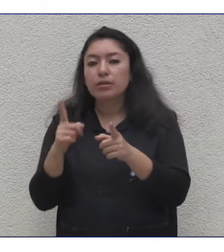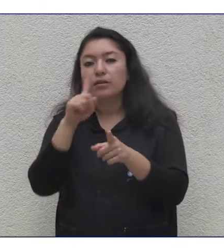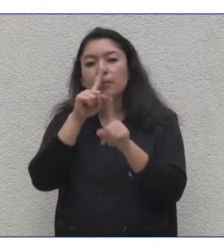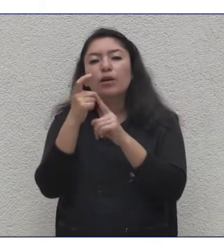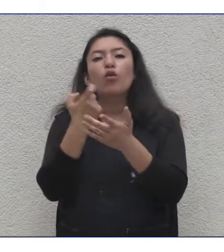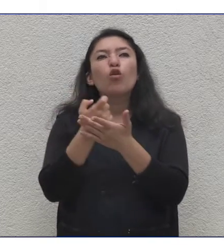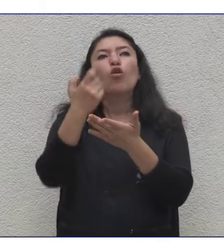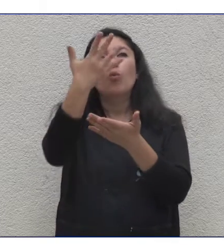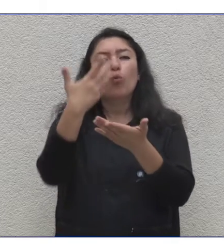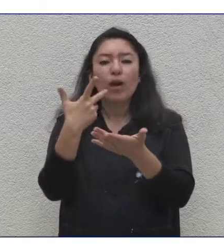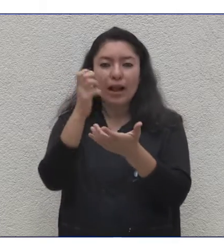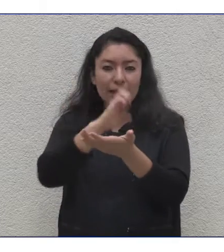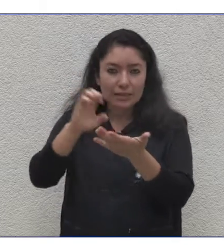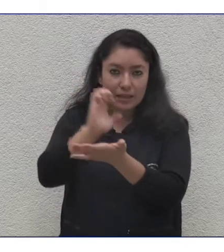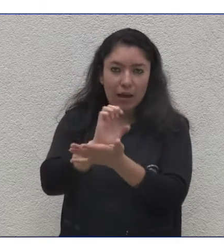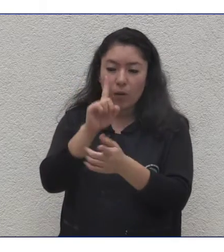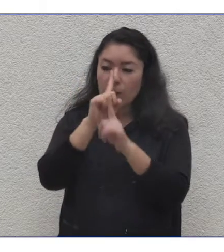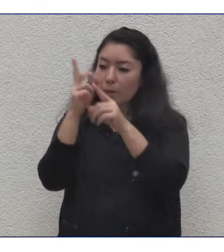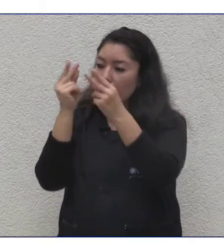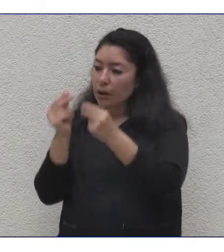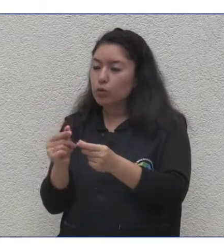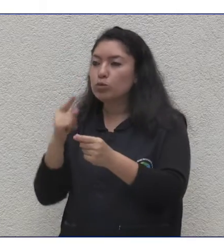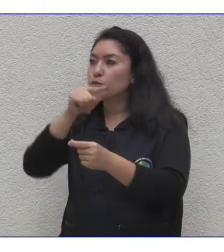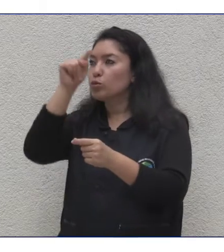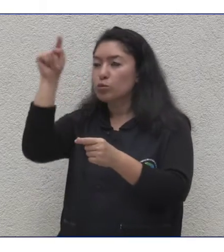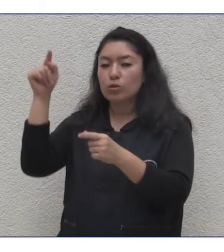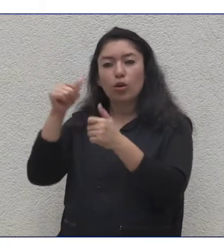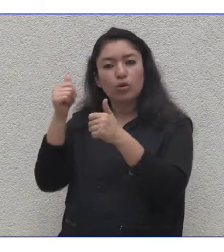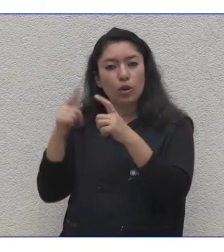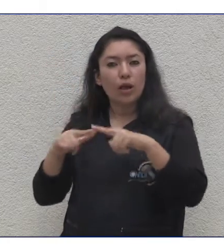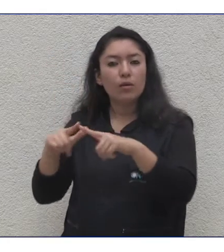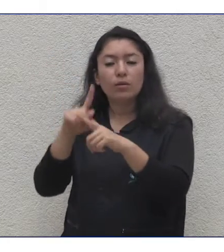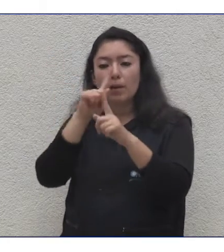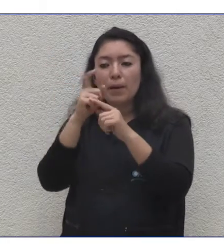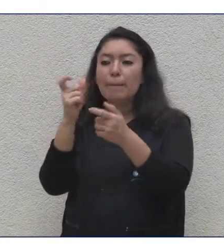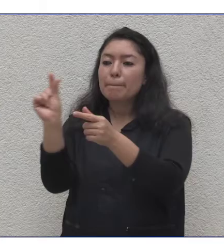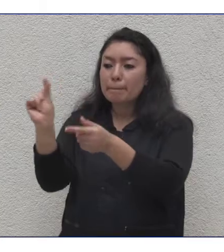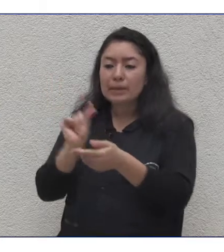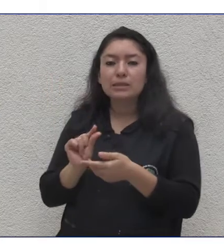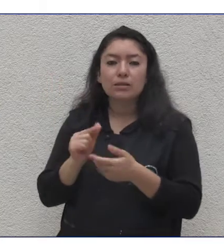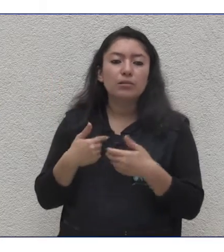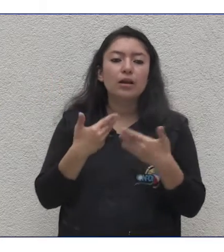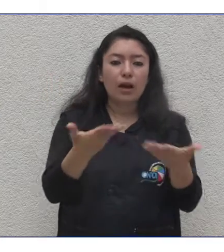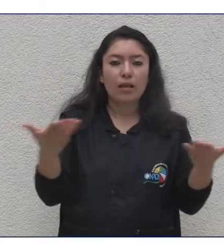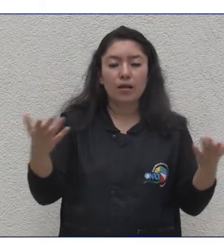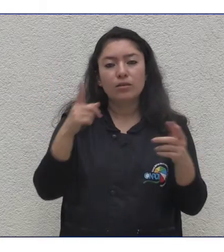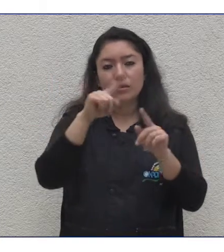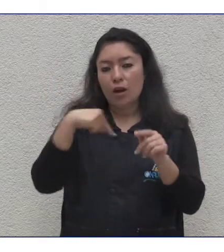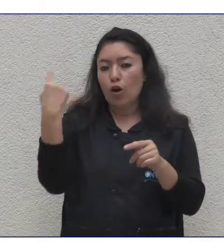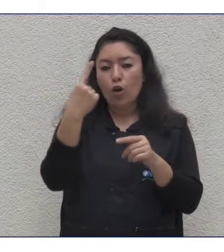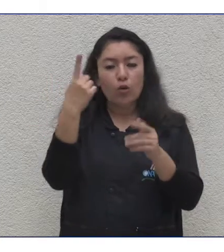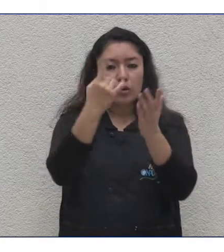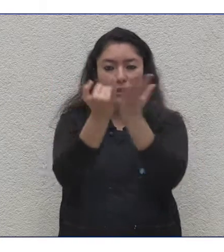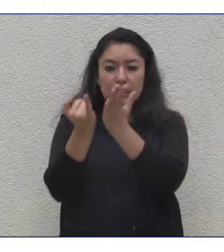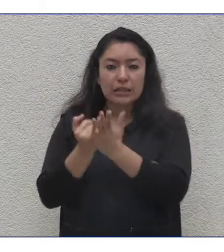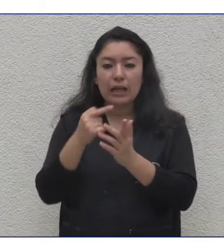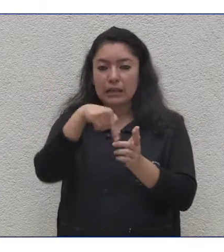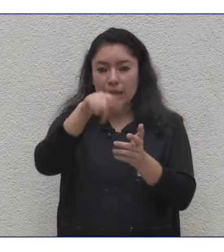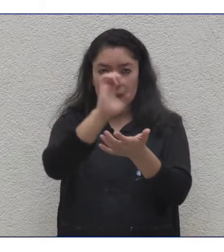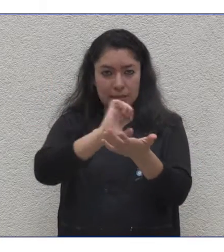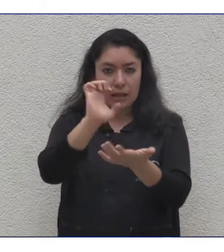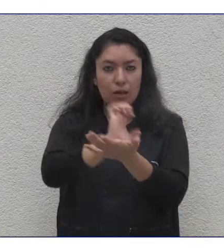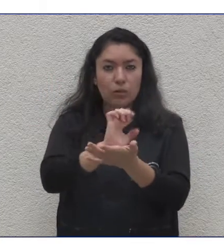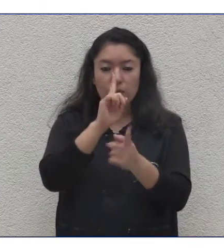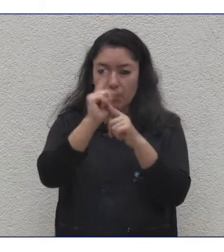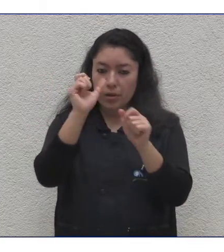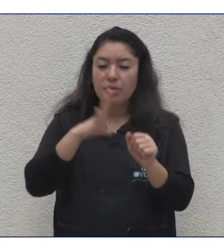fondos públicos o con recursos provenientes de préstamos otorgados a cualquiera de las entidades del Estado,